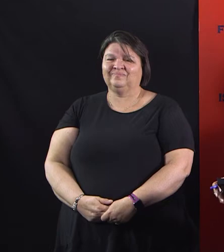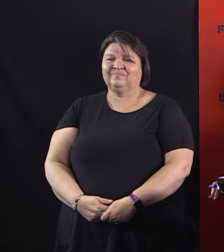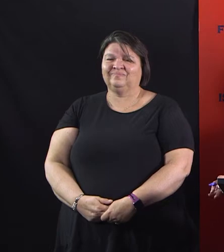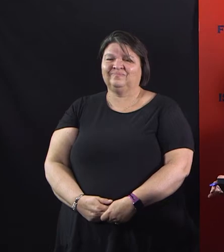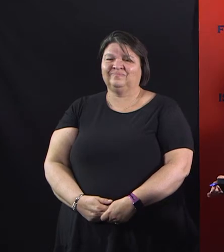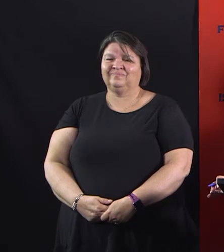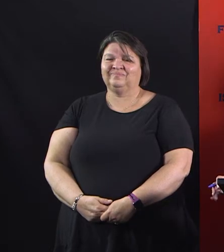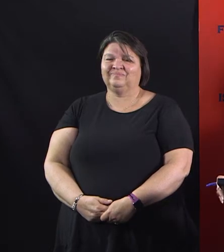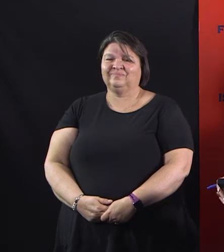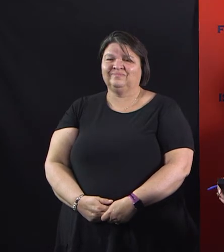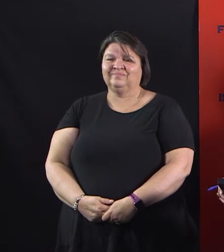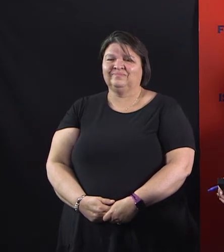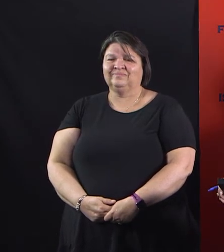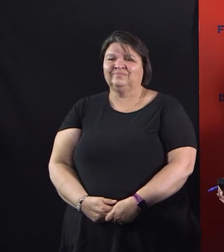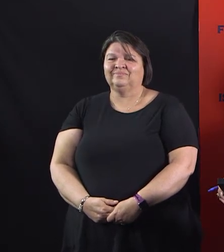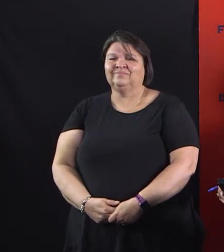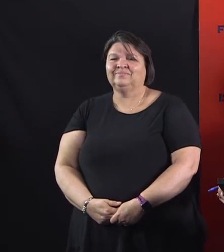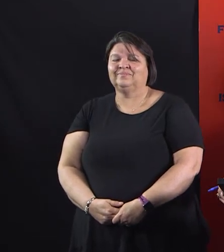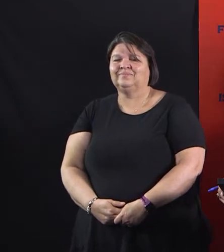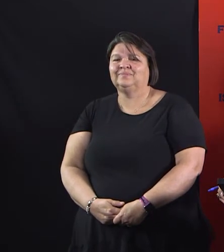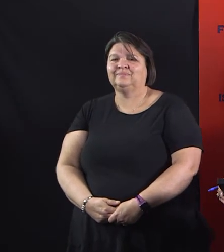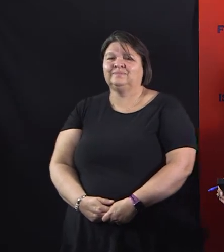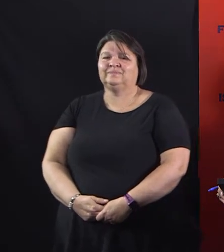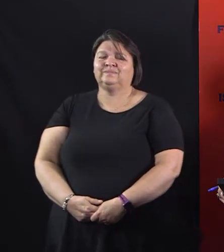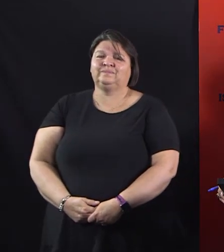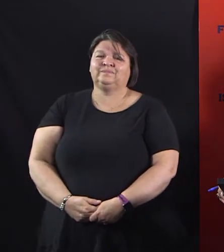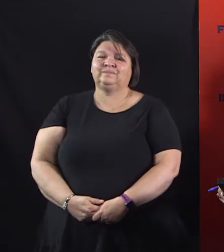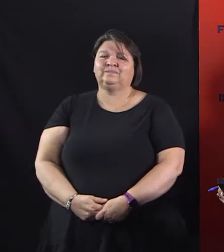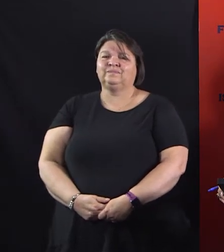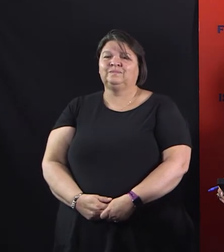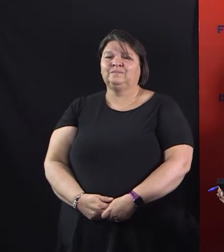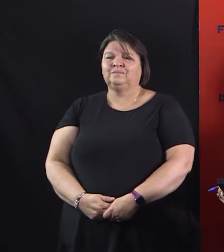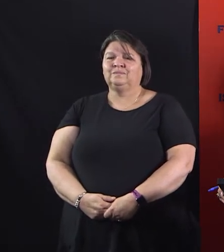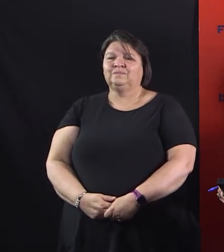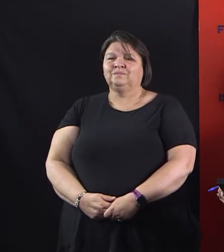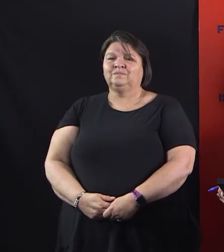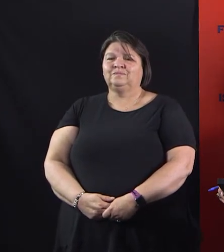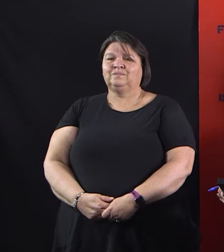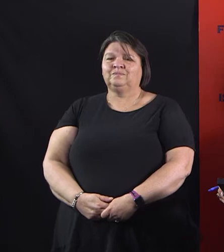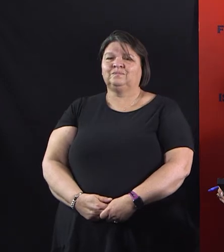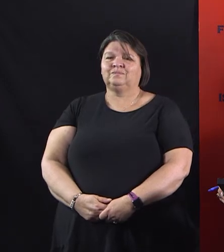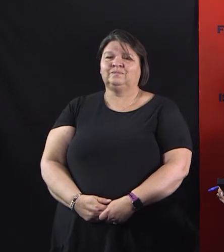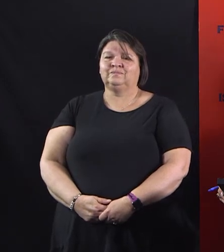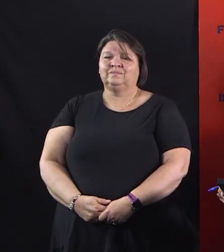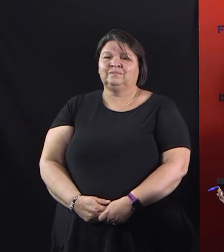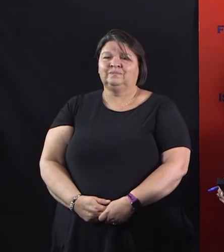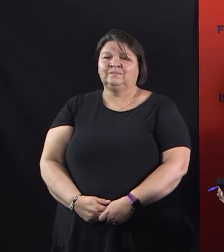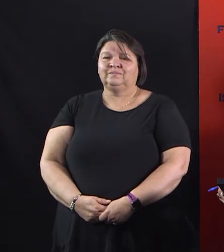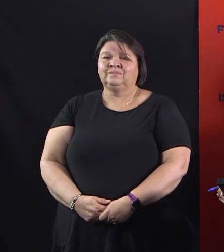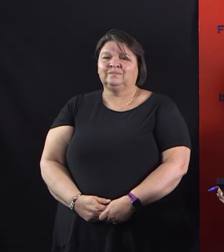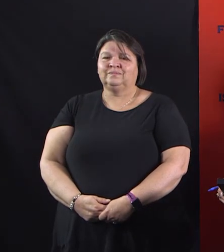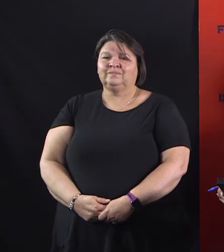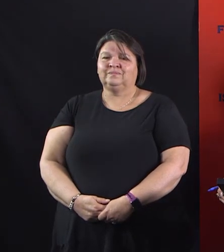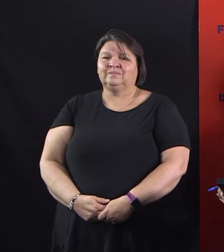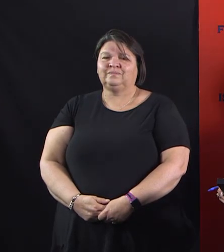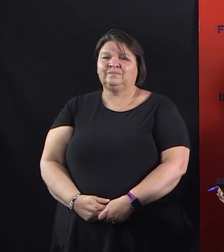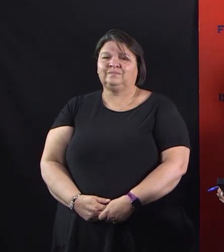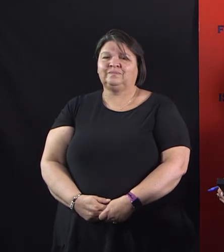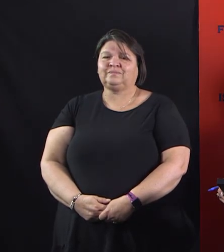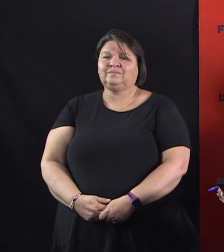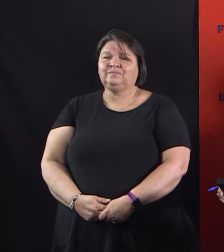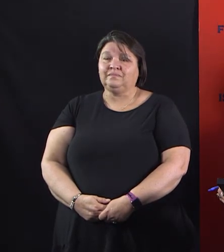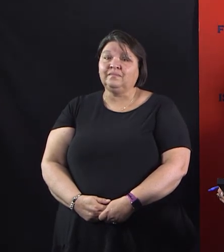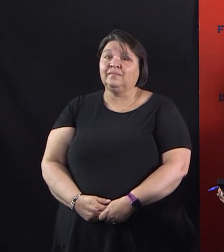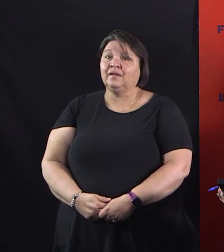se mantengan unidos en estos tiempos difíciles. Juntos saldremos adelante en esta situación. And on a more